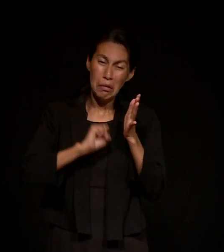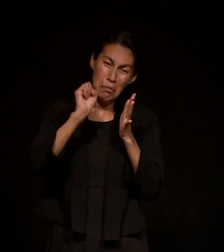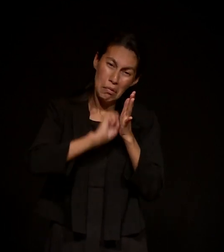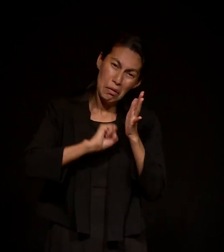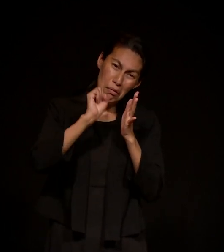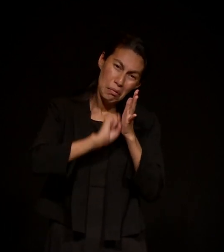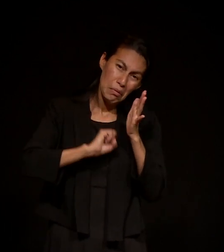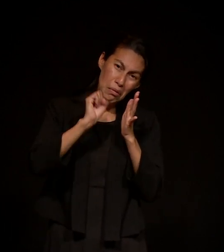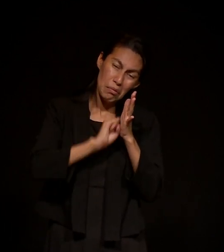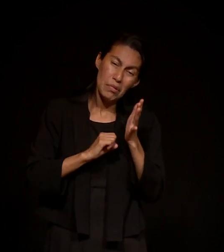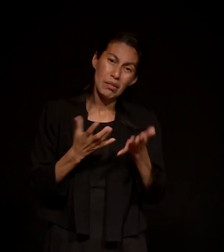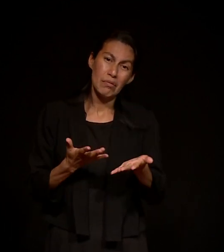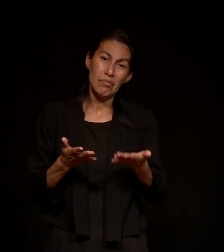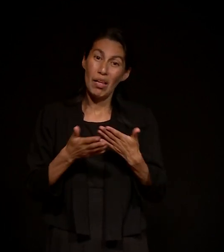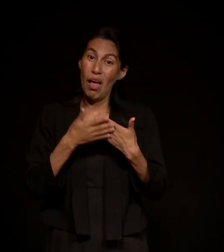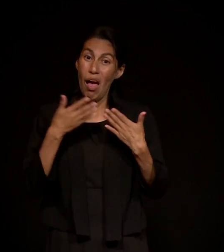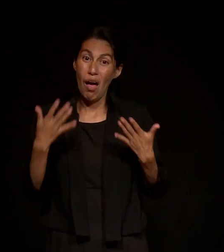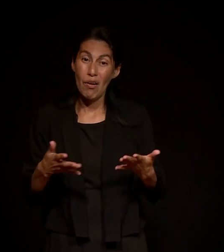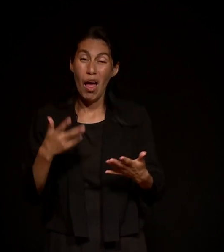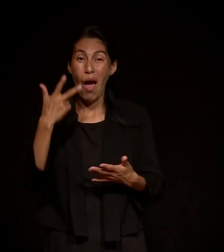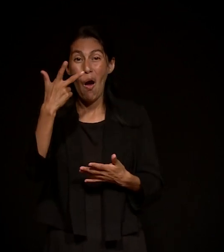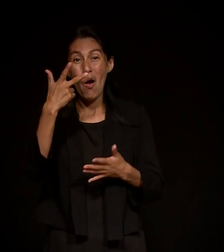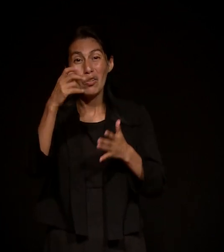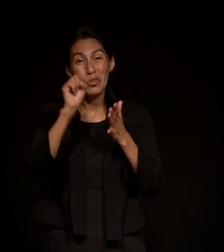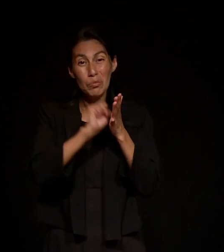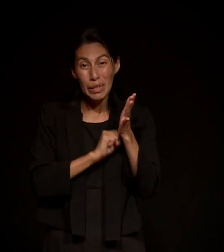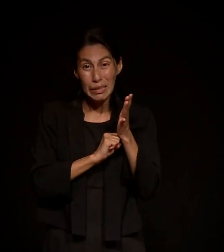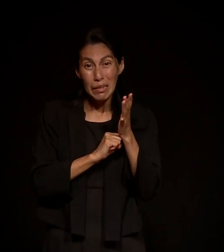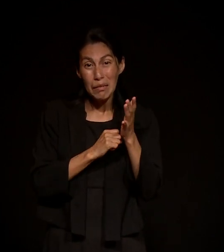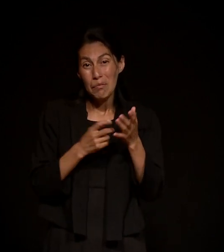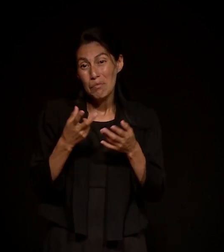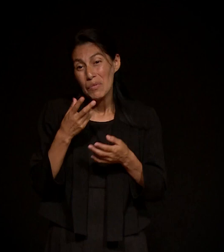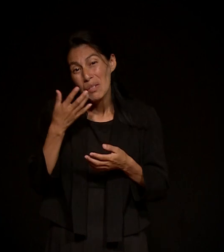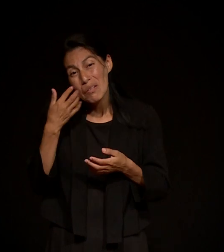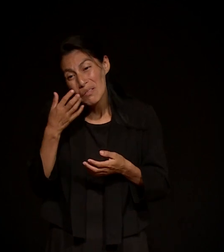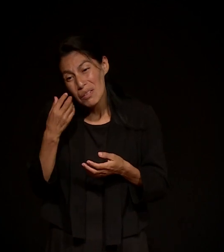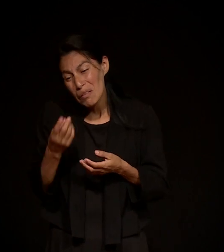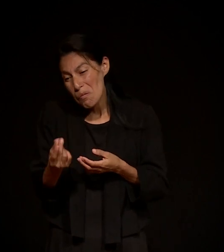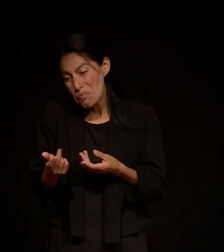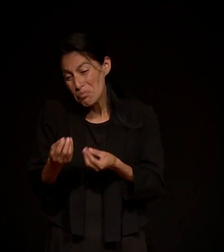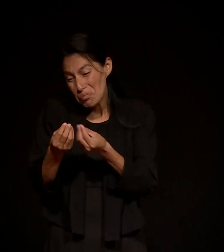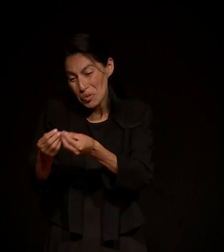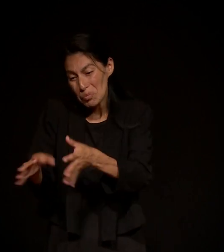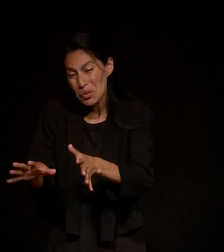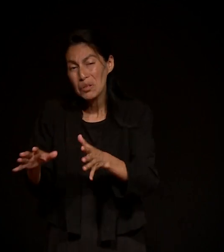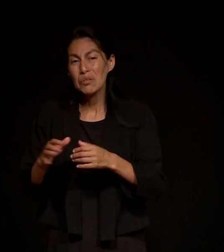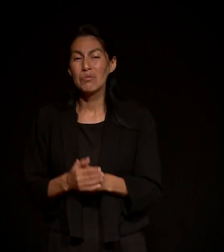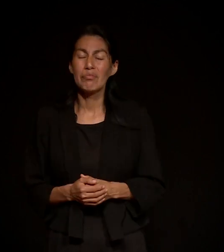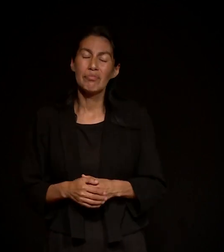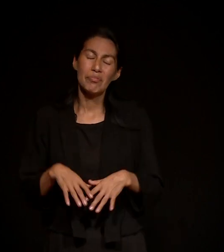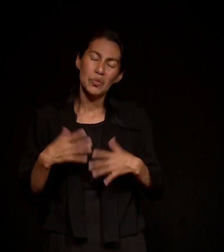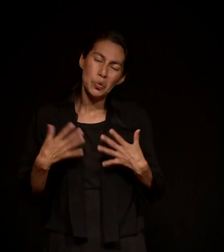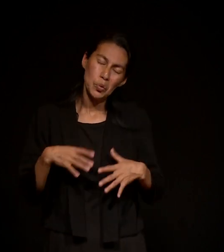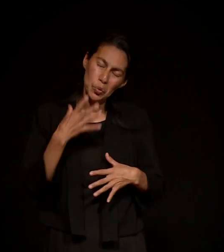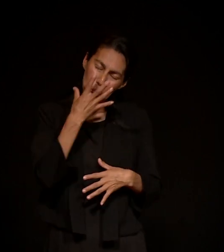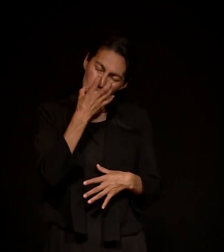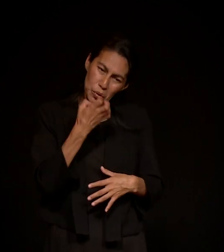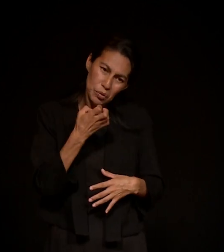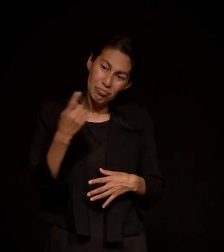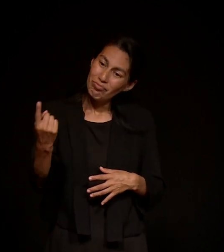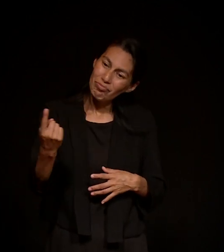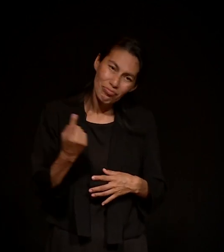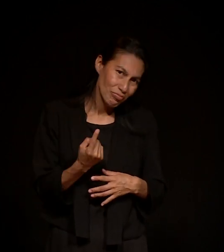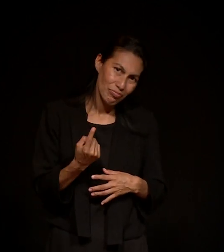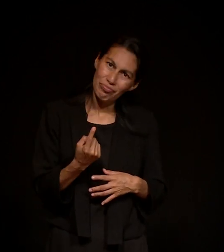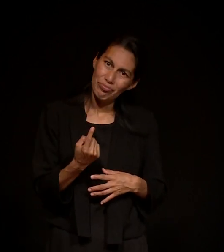meses, y los meses siguieron pasando. Ahora ya pasaron ocho meses desde que mi gatita se perdió, y bueno,